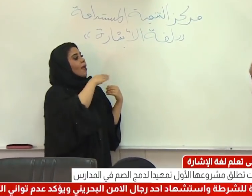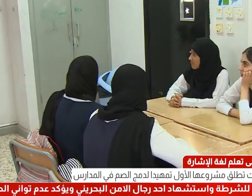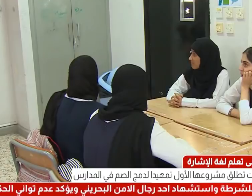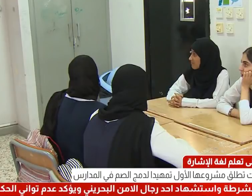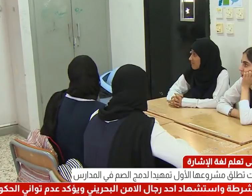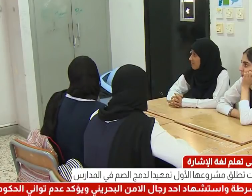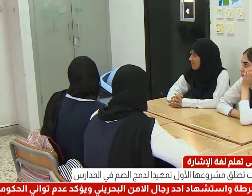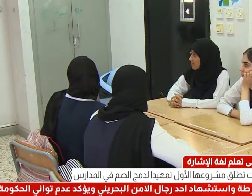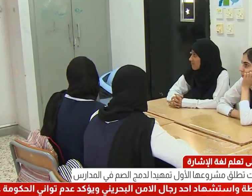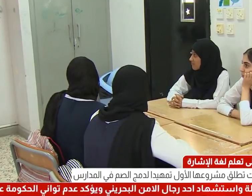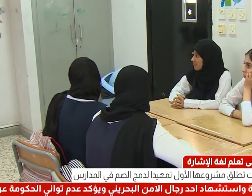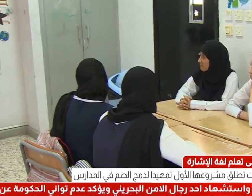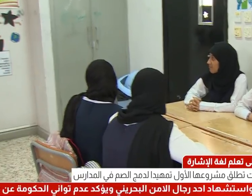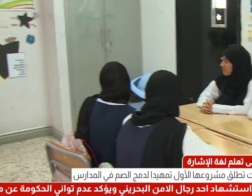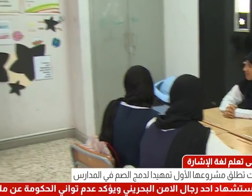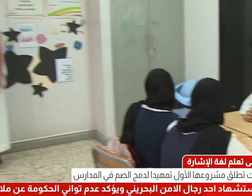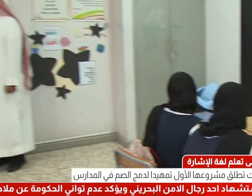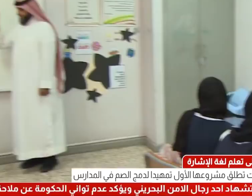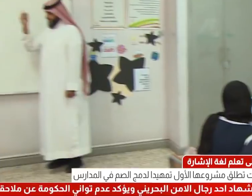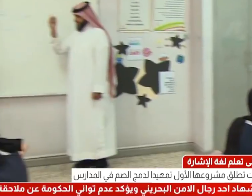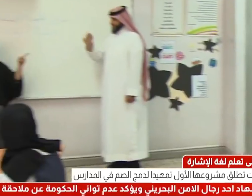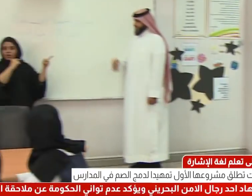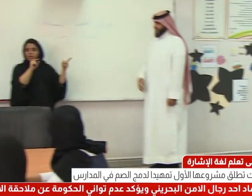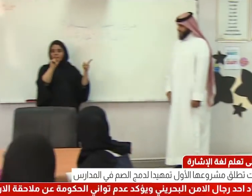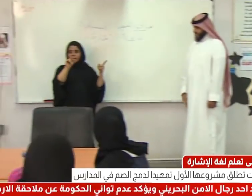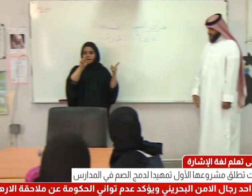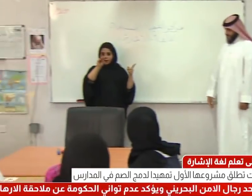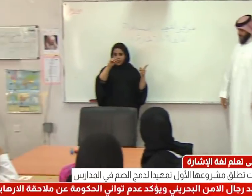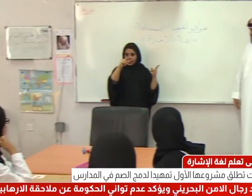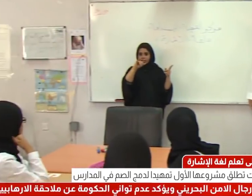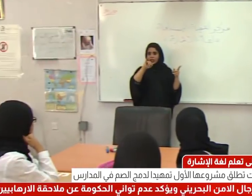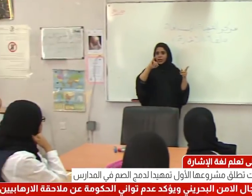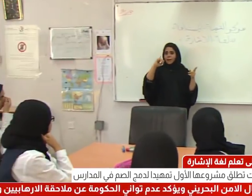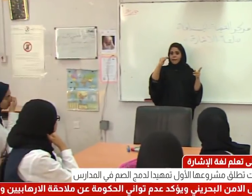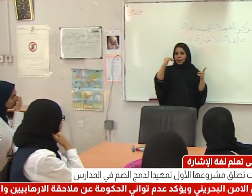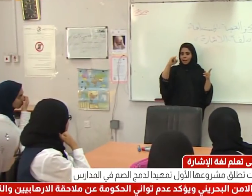خطوة رائدة تحسب لوزارة التربية والتعليم.